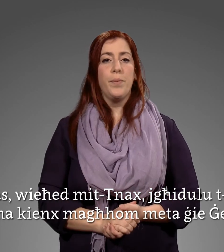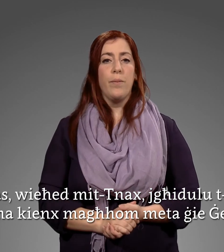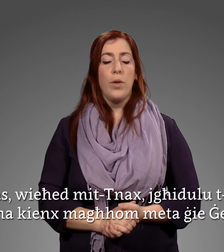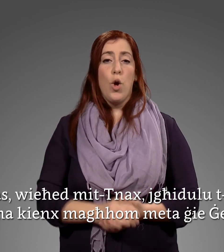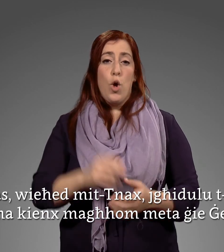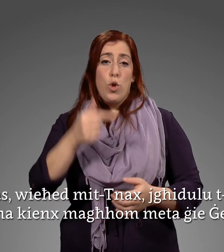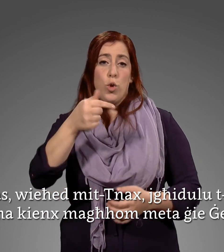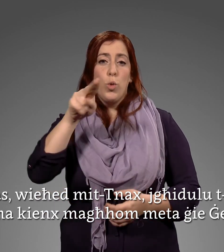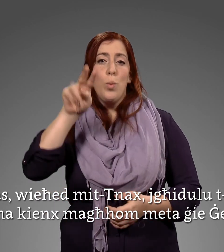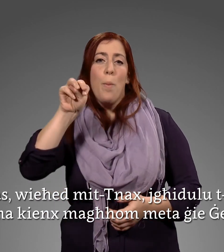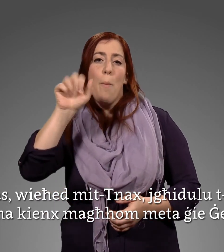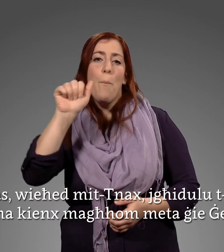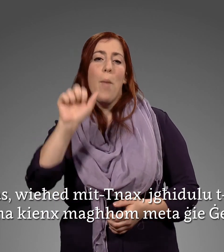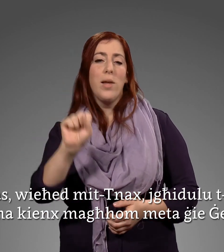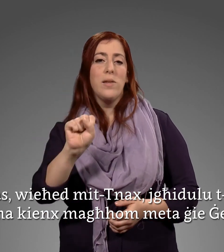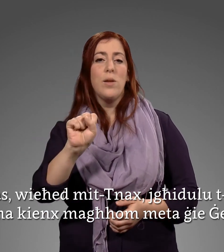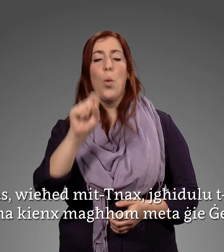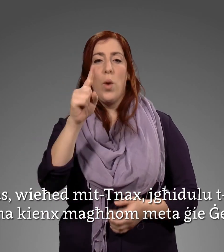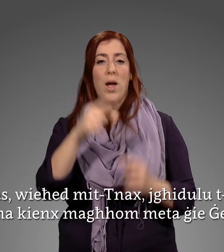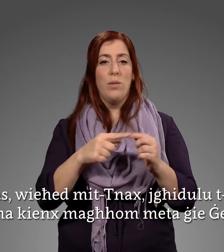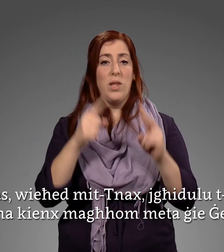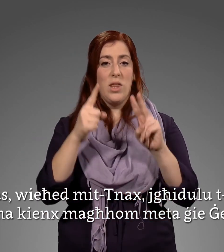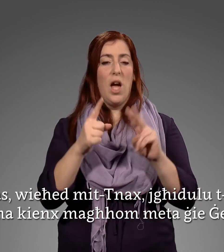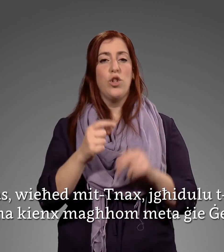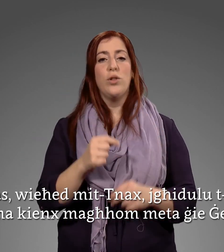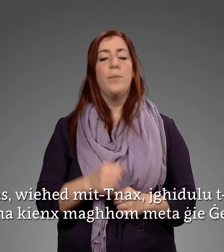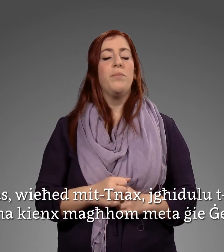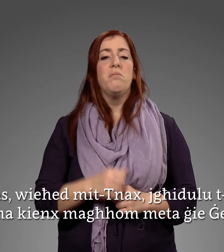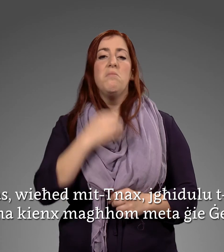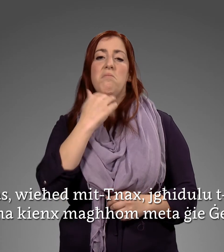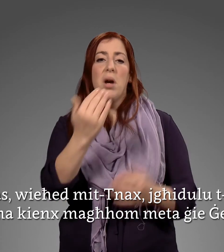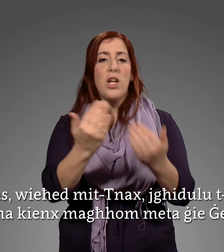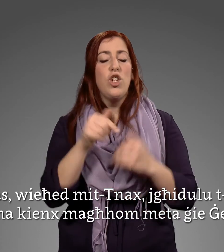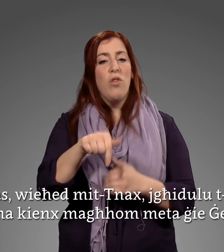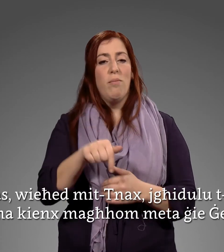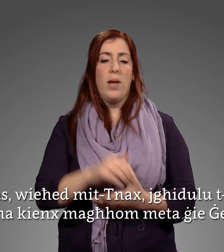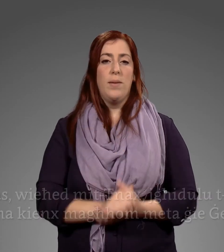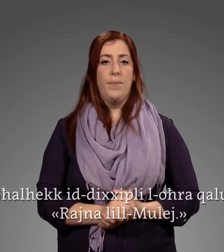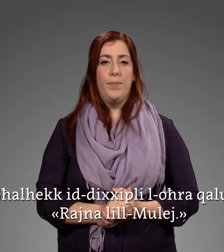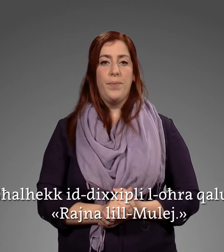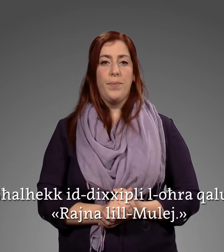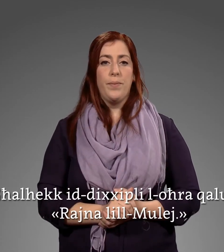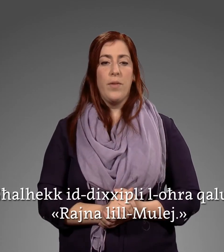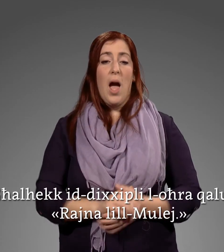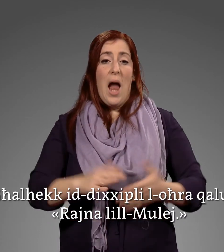Tumas, wieħed mit-tnax jgħidulu t-tewmi, ma kienx magħhom meta ġie Ġesu. Għalhekk id-dixxipli l-oħra